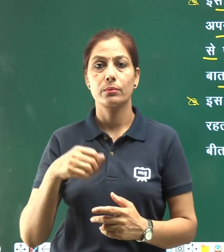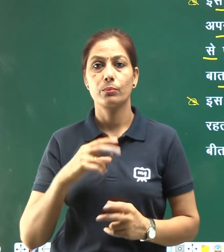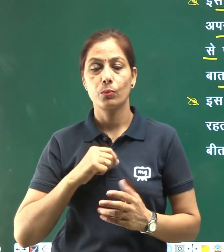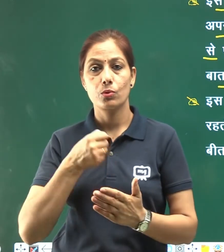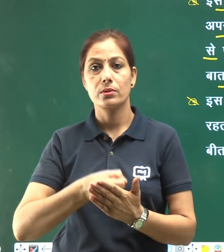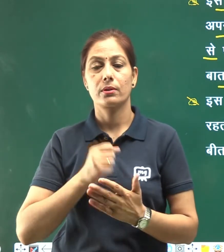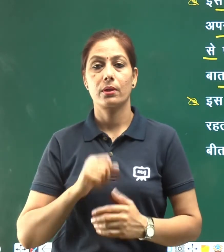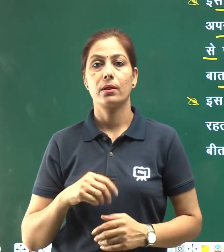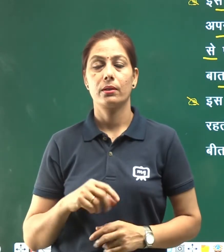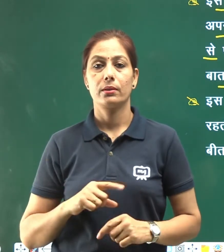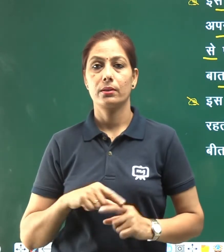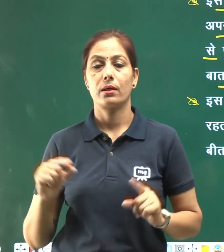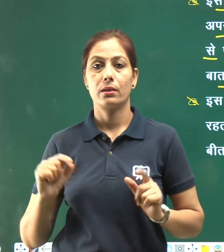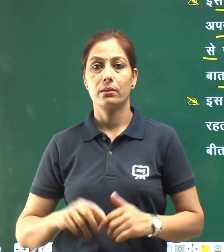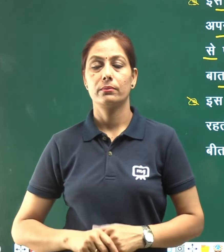तथा